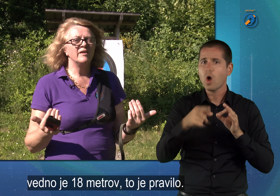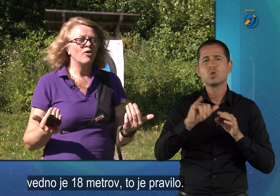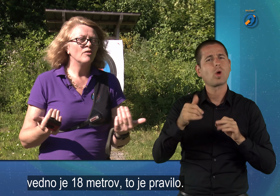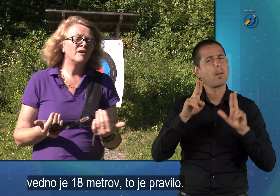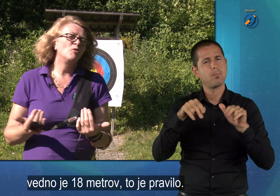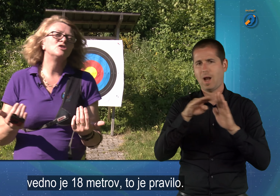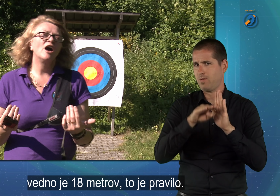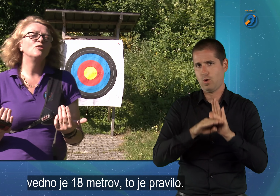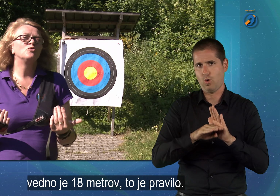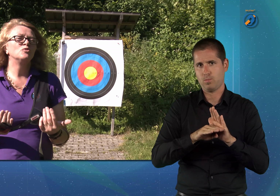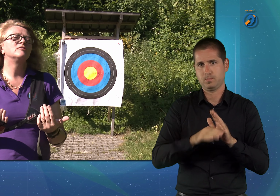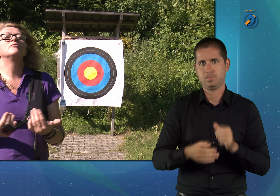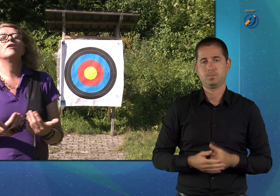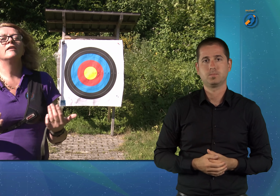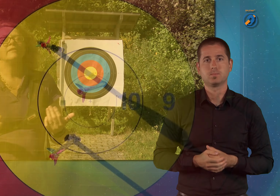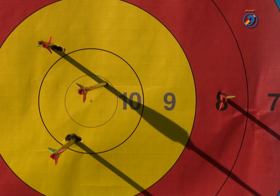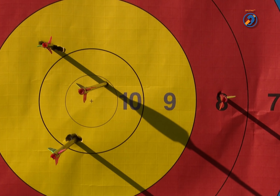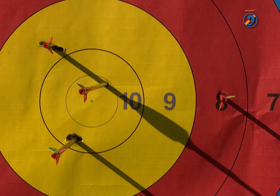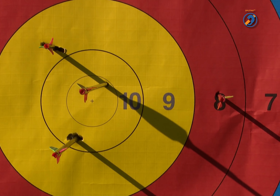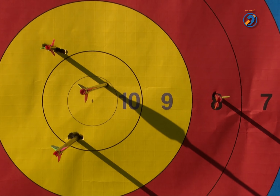je pravilo.